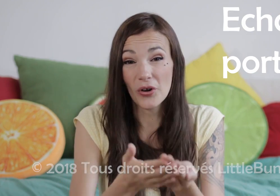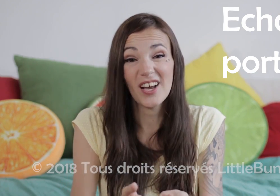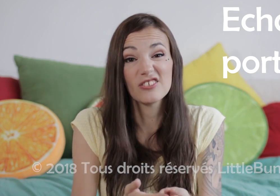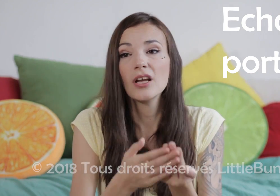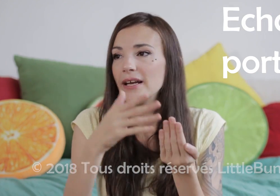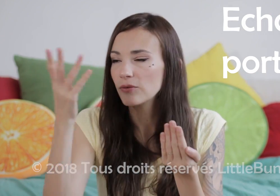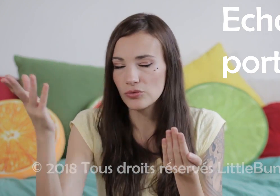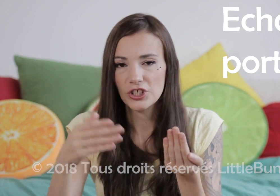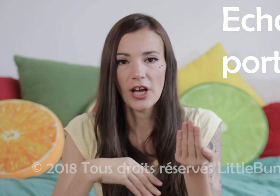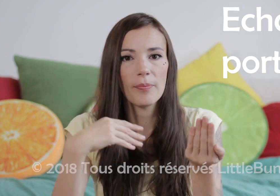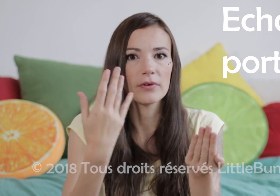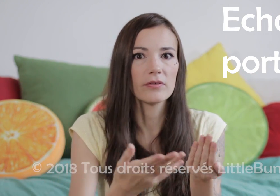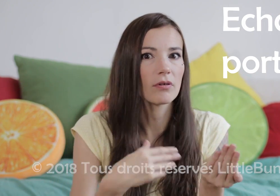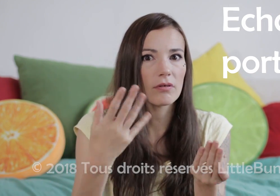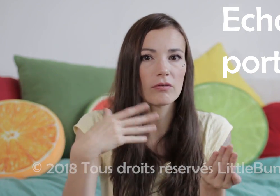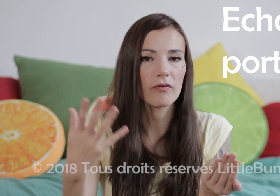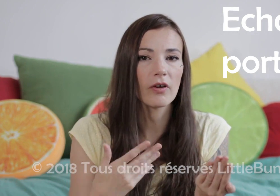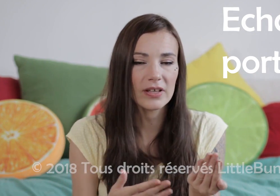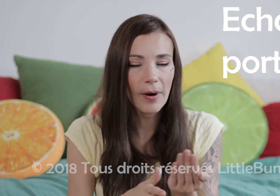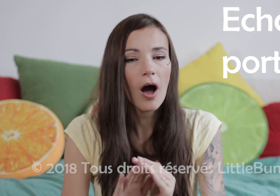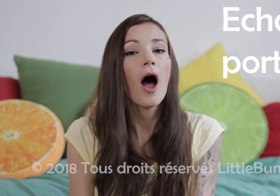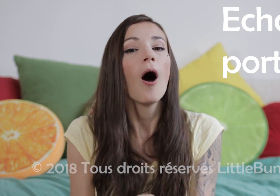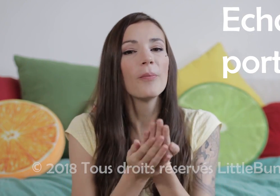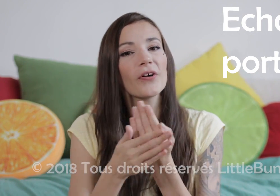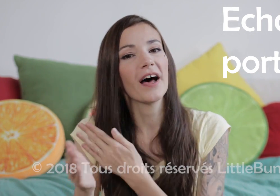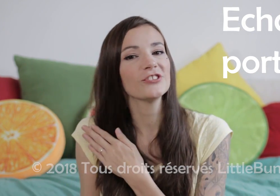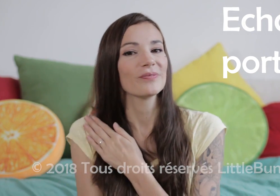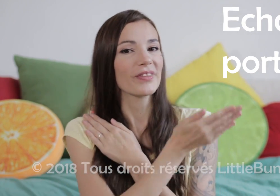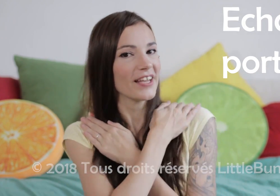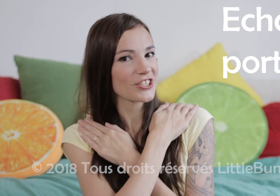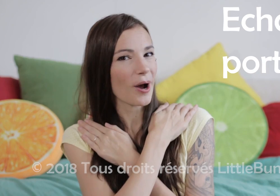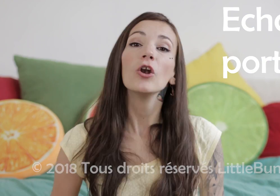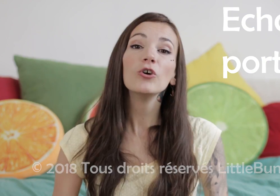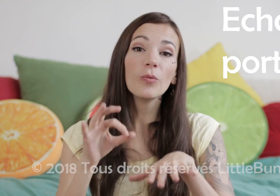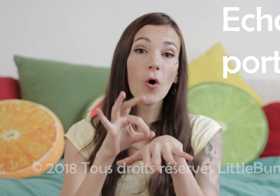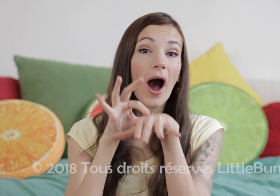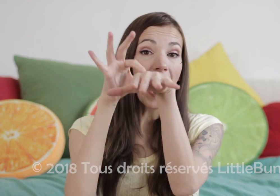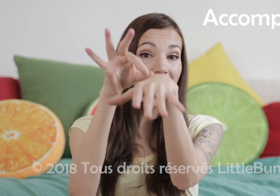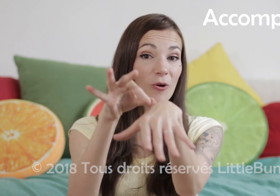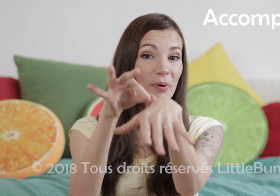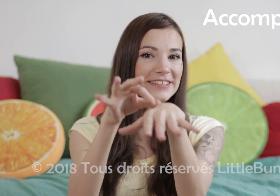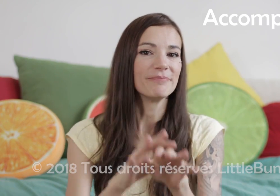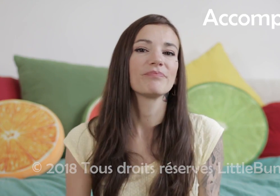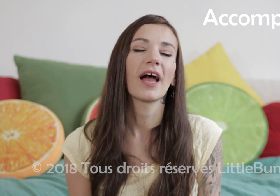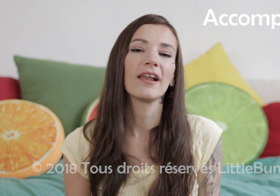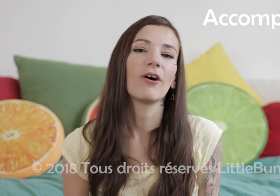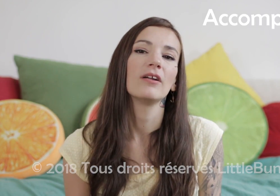portage et non d'une écharpe et d'un vêtement. Portage, écharpe. Le mot accompagner. Alors, le